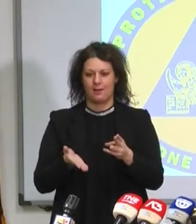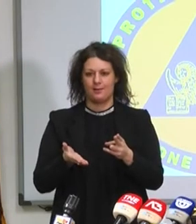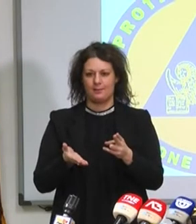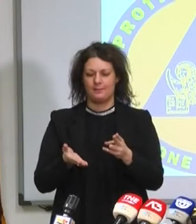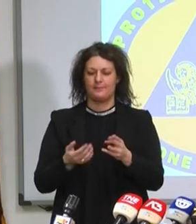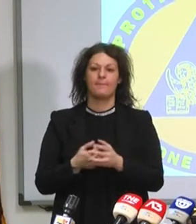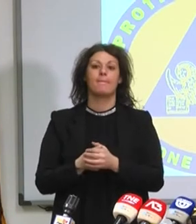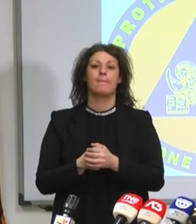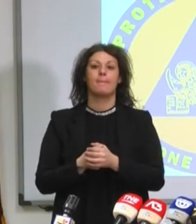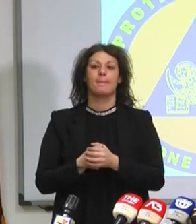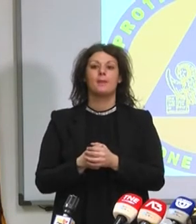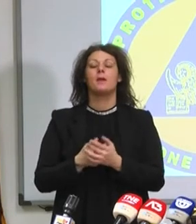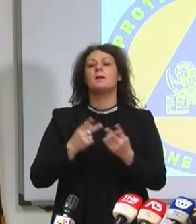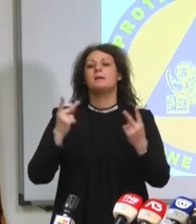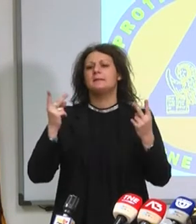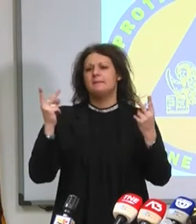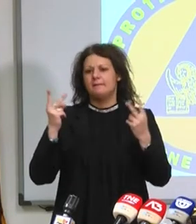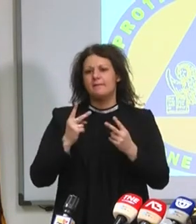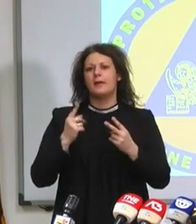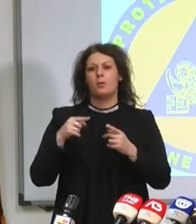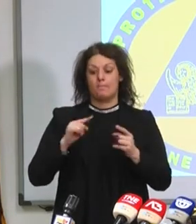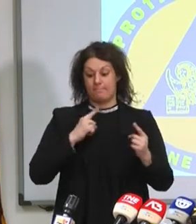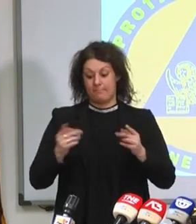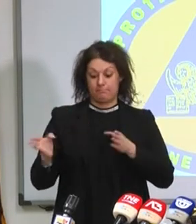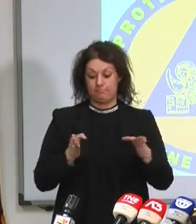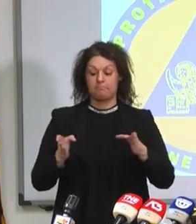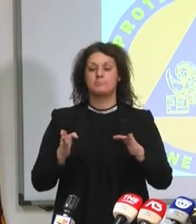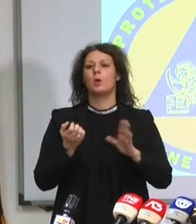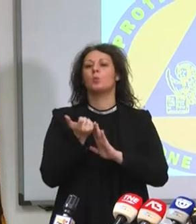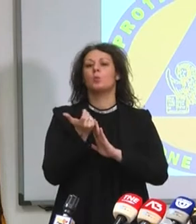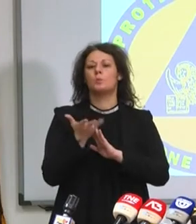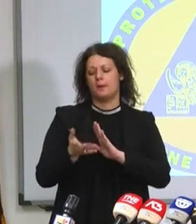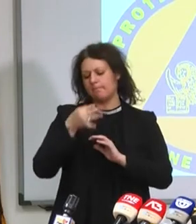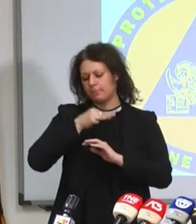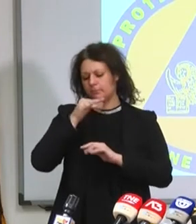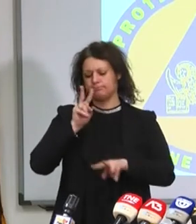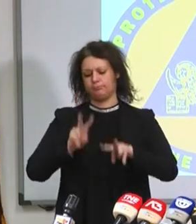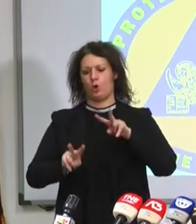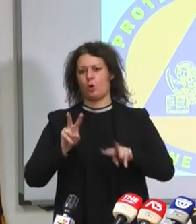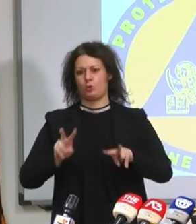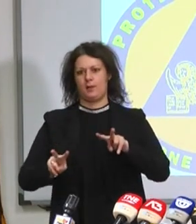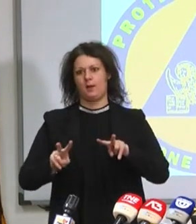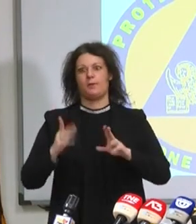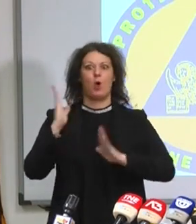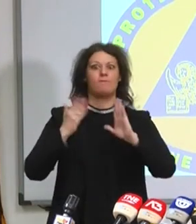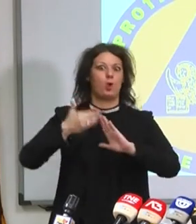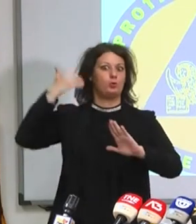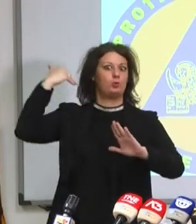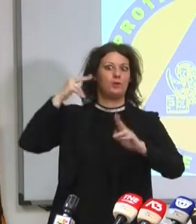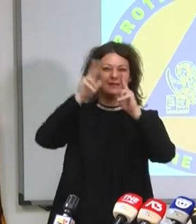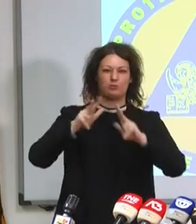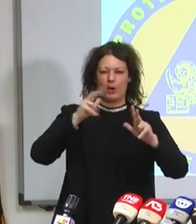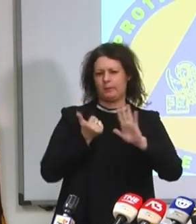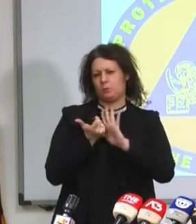ancora buoni e non sicuramente con apici che abbiamo visto a fine dicembre, ma che ci